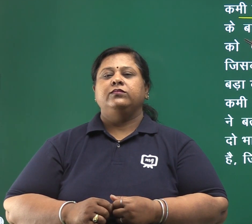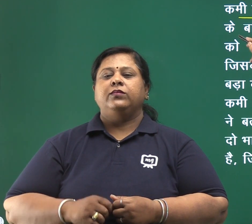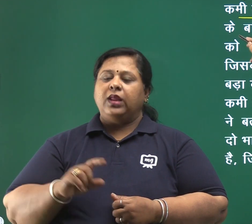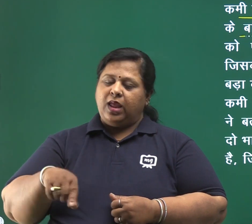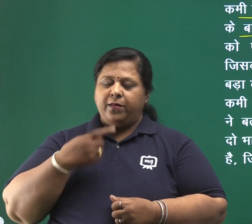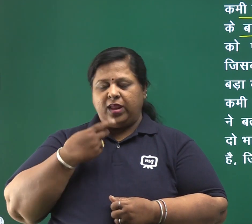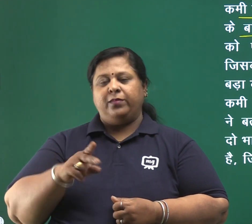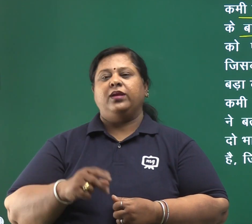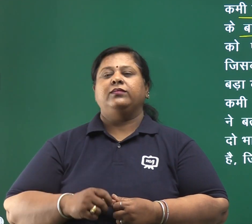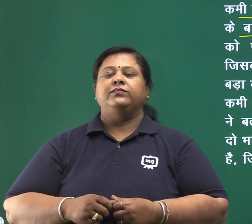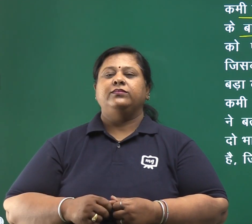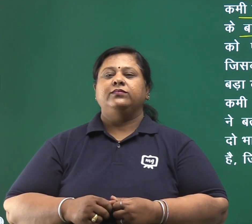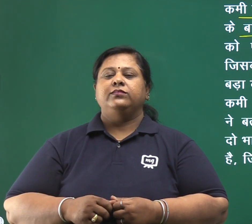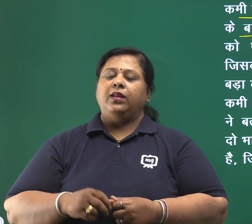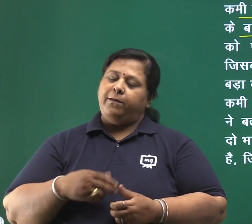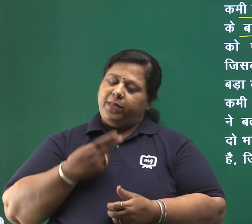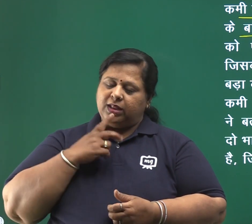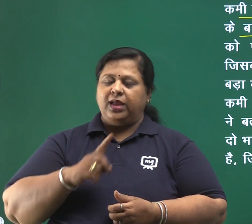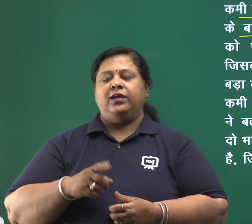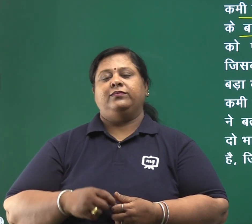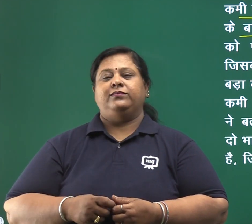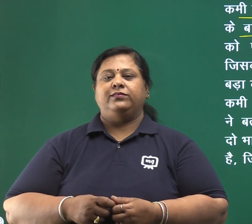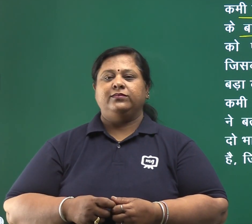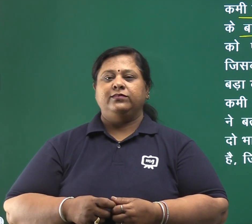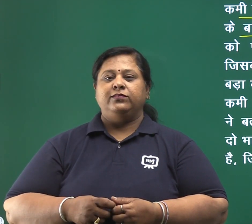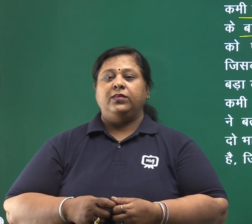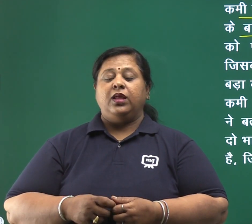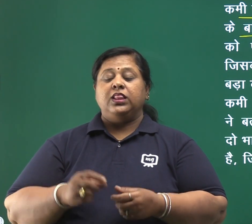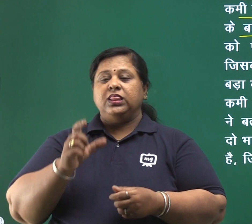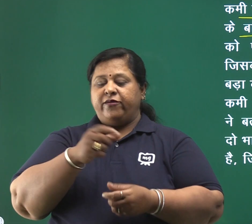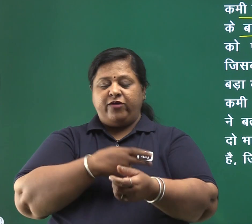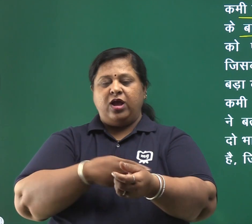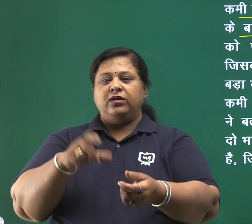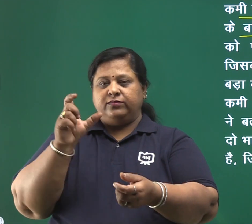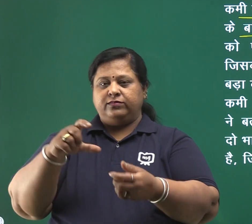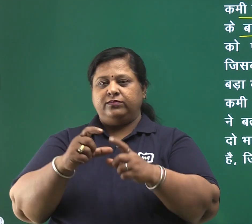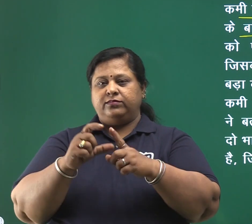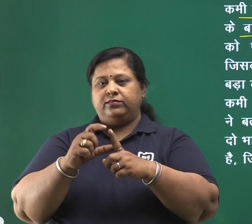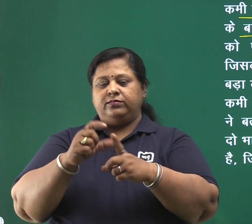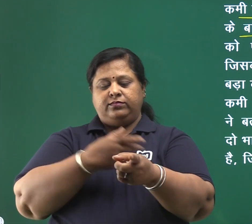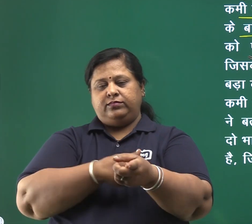के बारे में बताया है। दिव्या